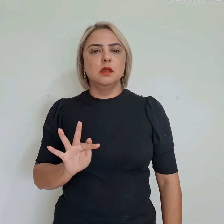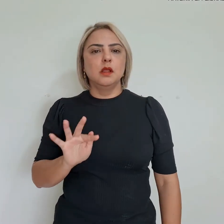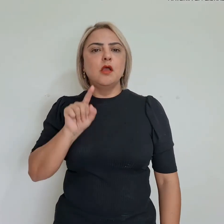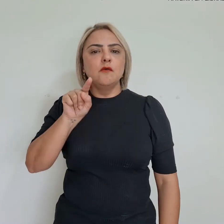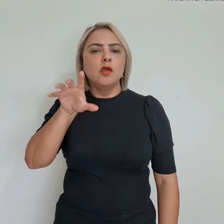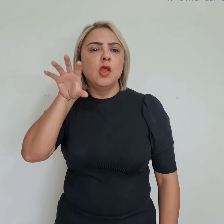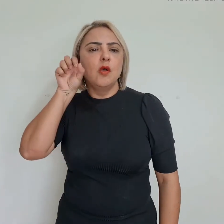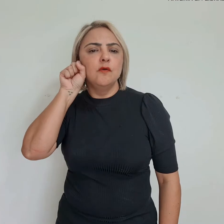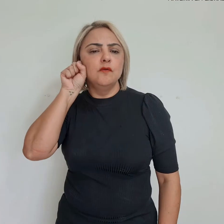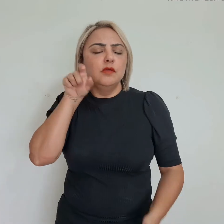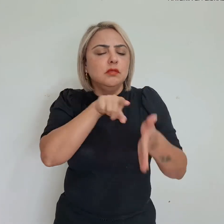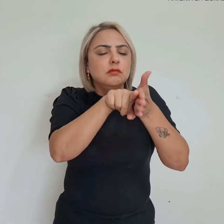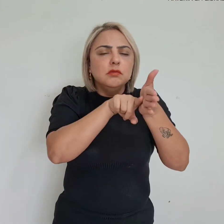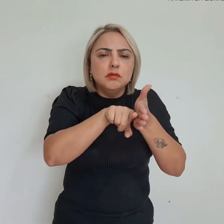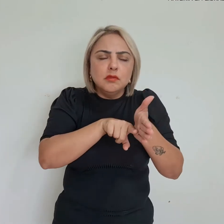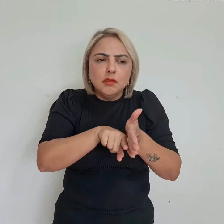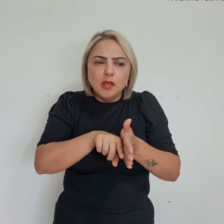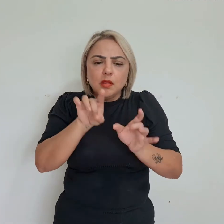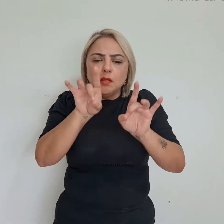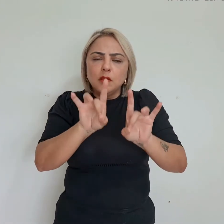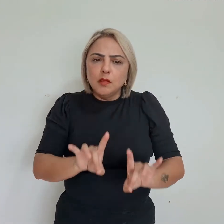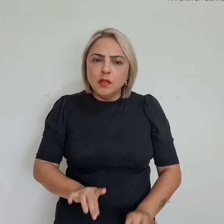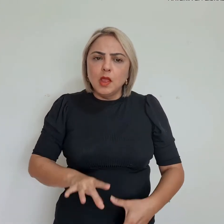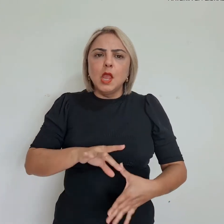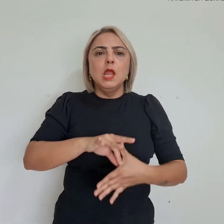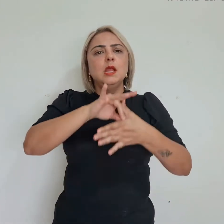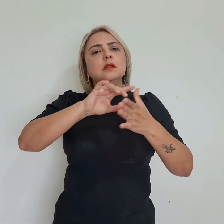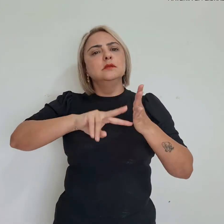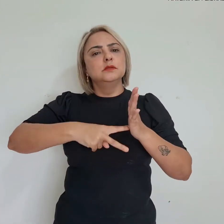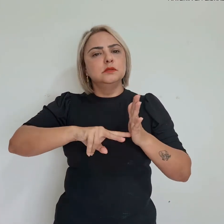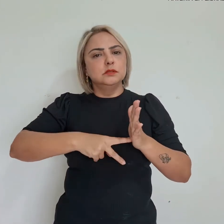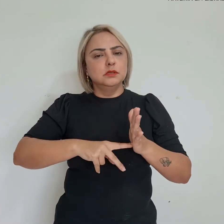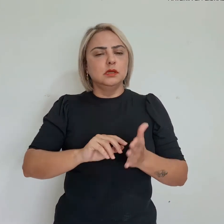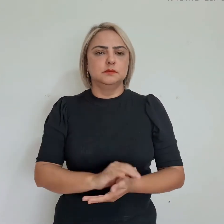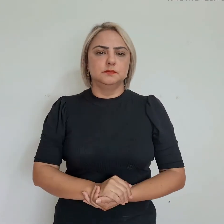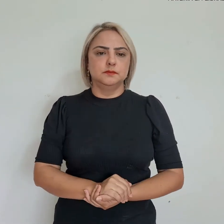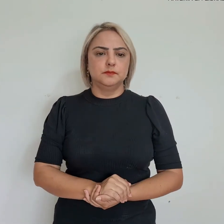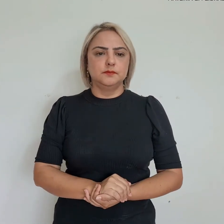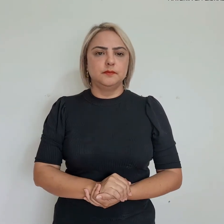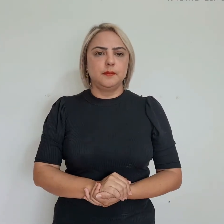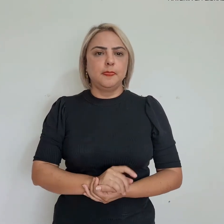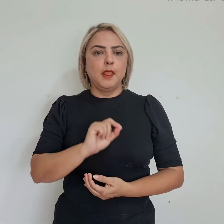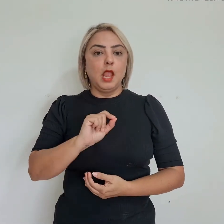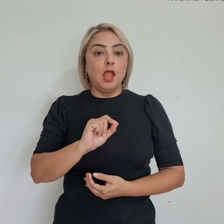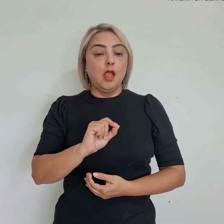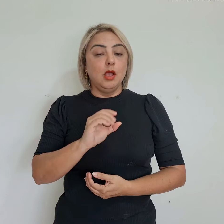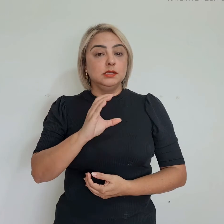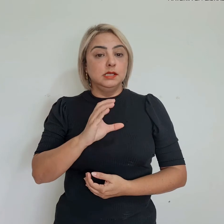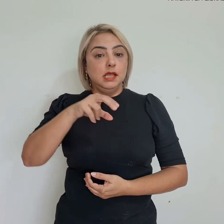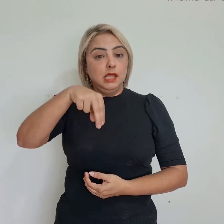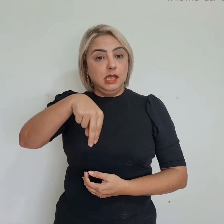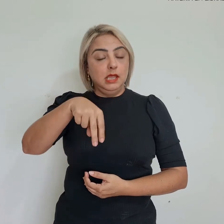foi ouvir especialistas e lideranças sindicais. Confederação Nacional